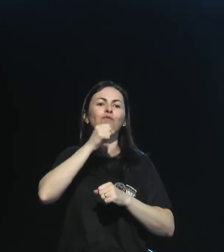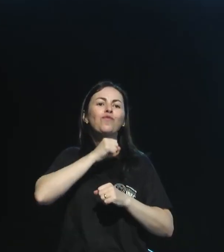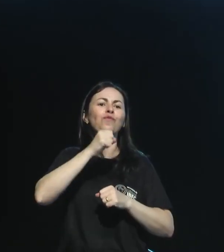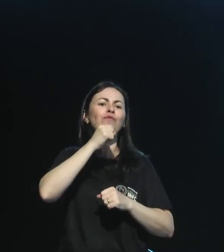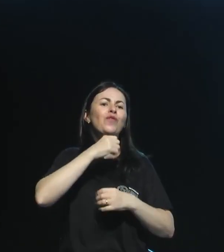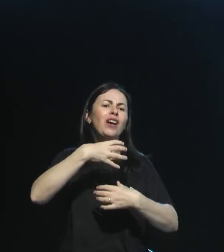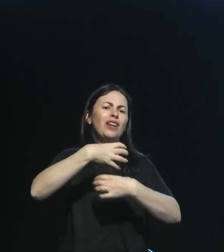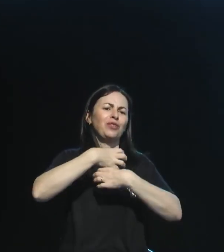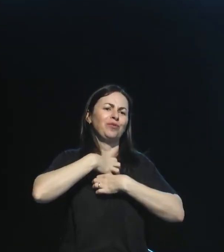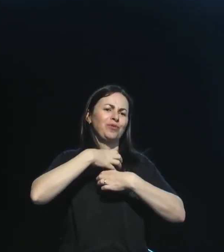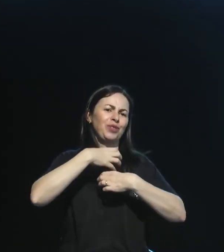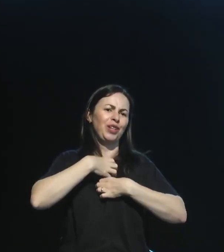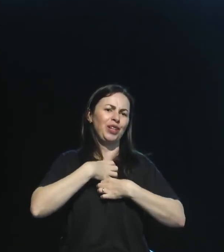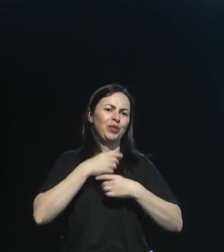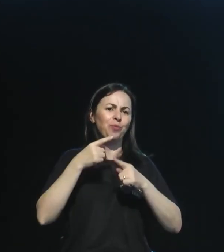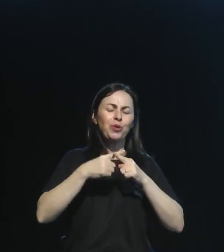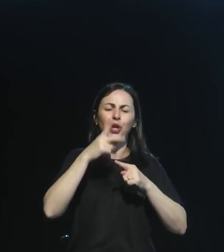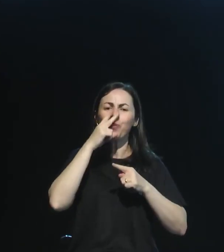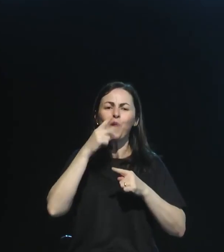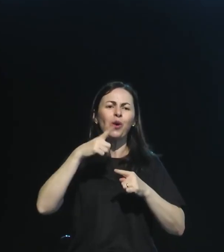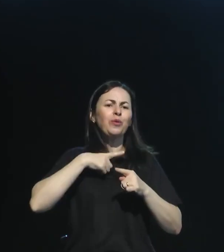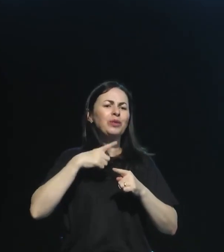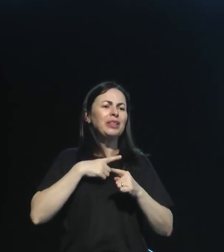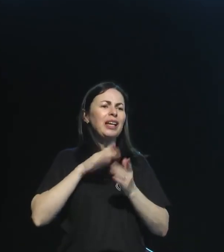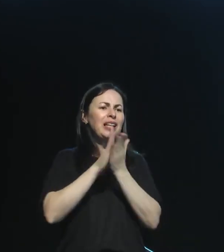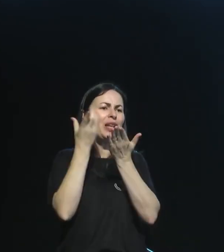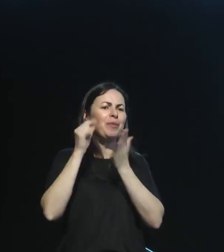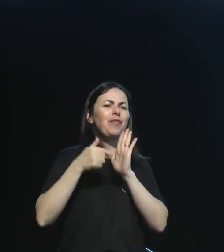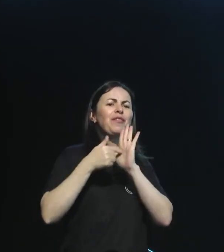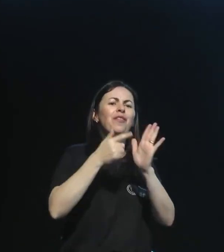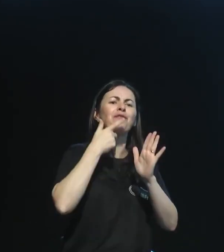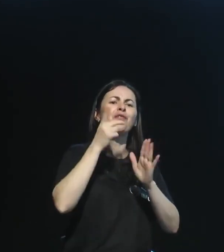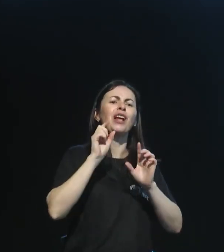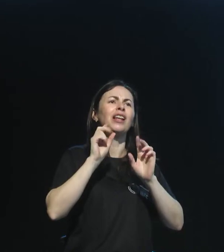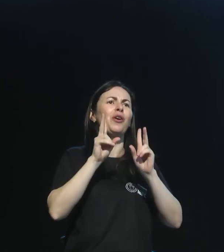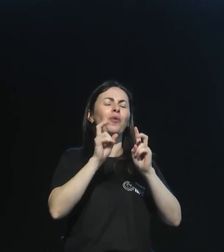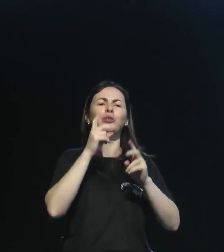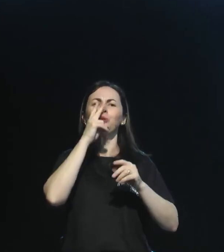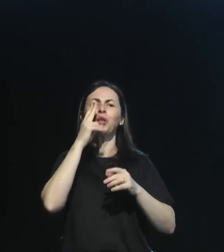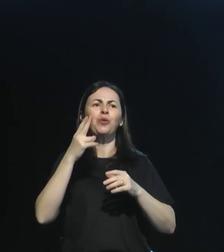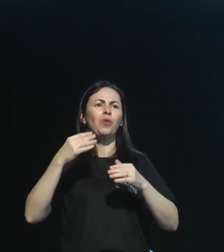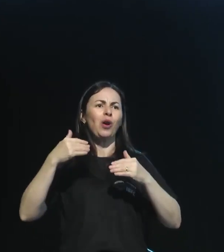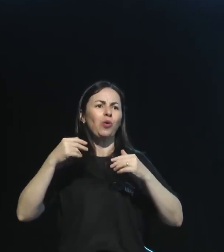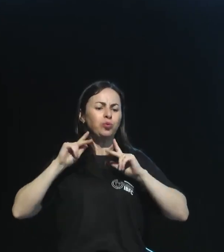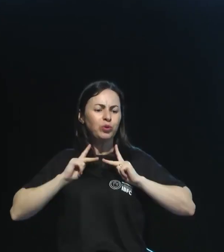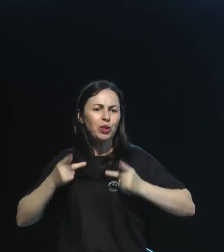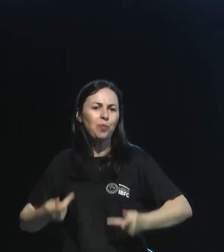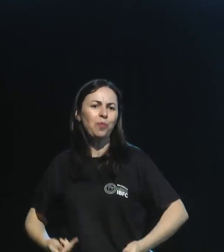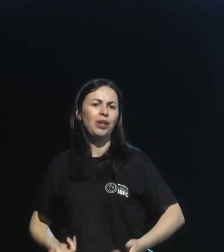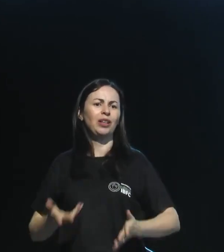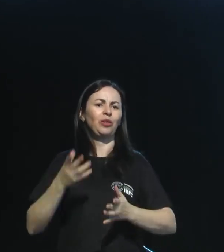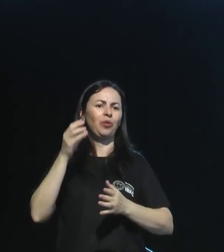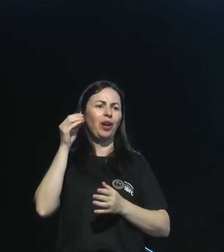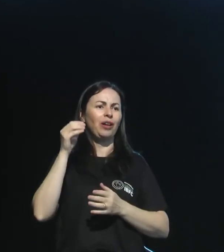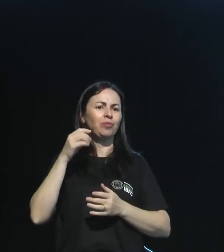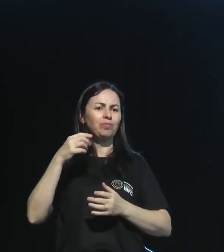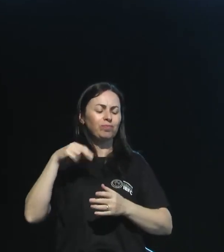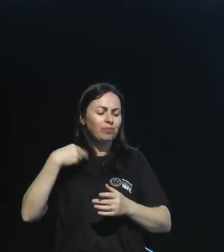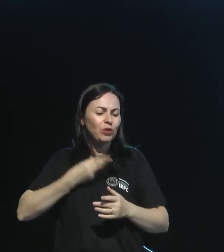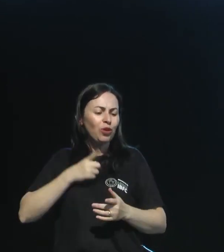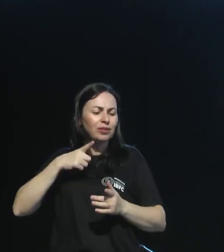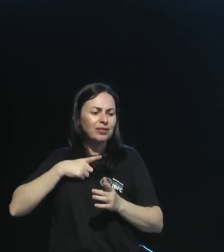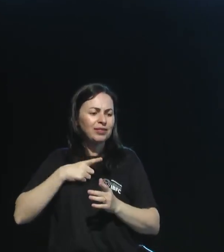usa uma expressão carne, que é a inclinação que eu tenho, que você tem, que nós temos de ir